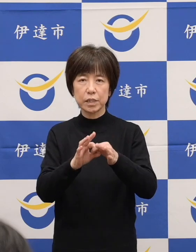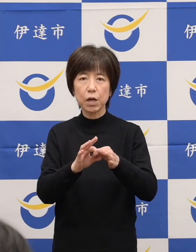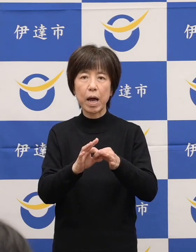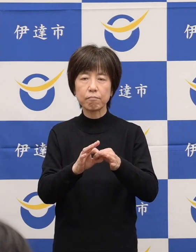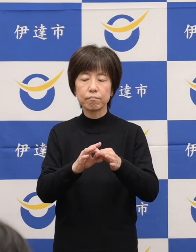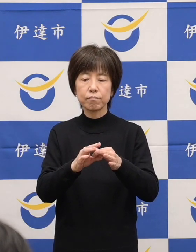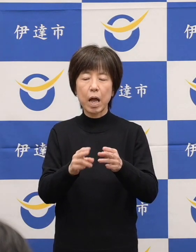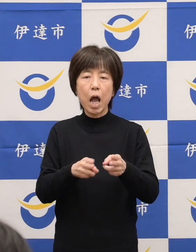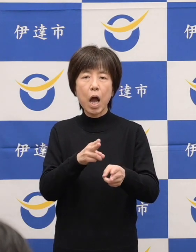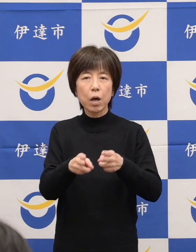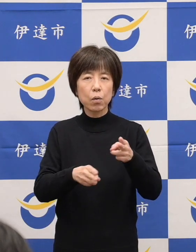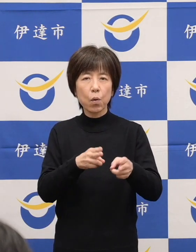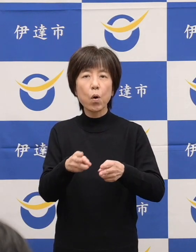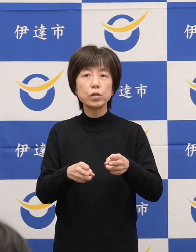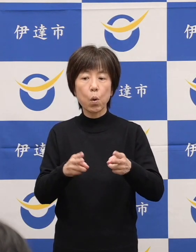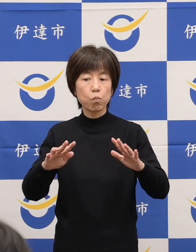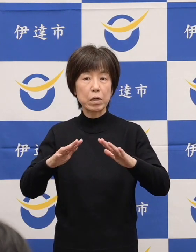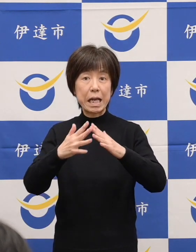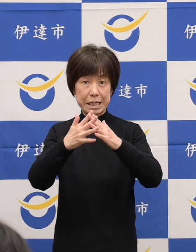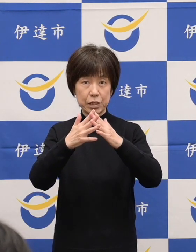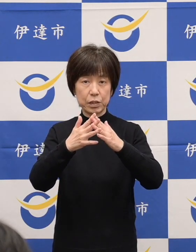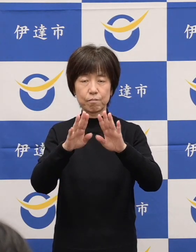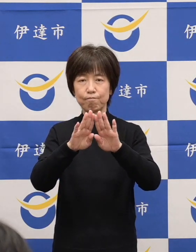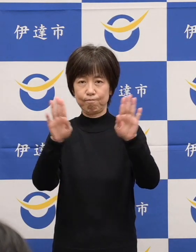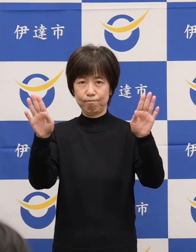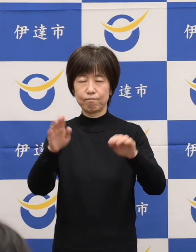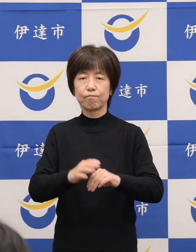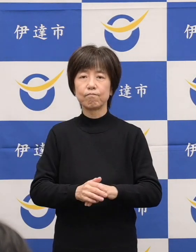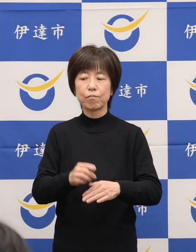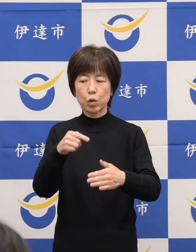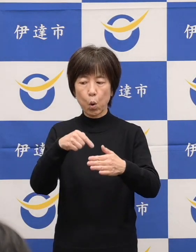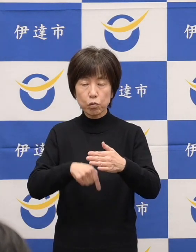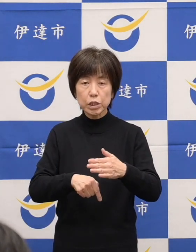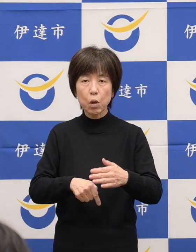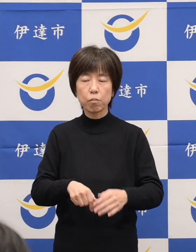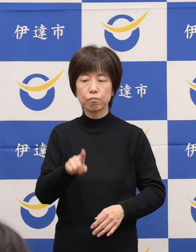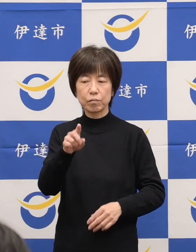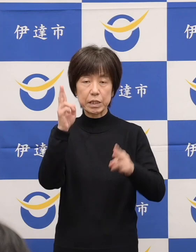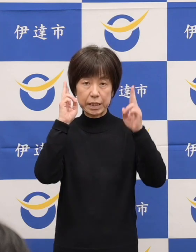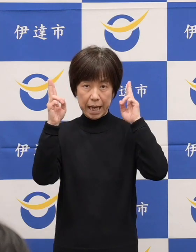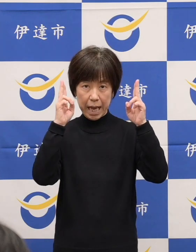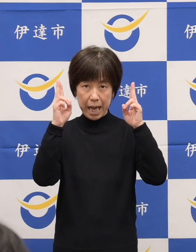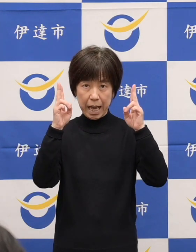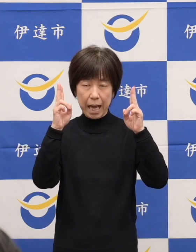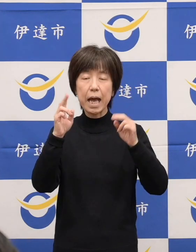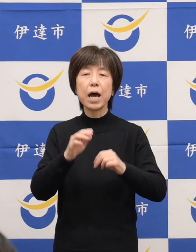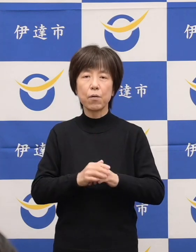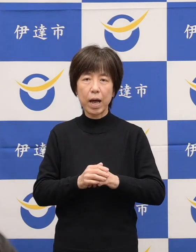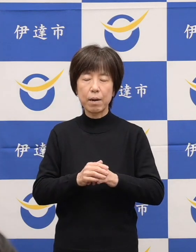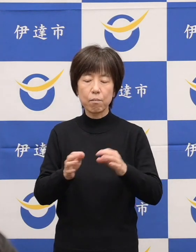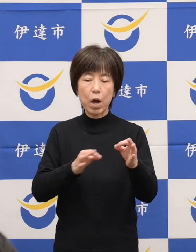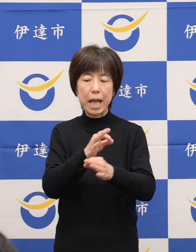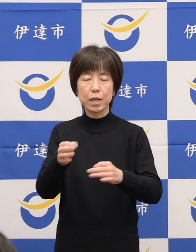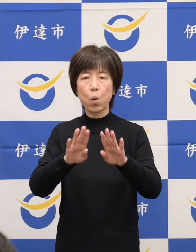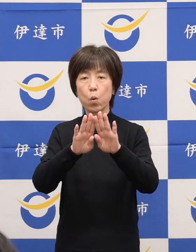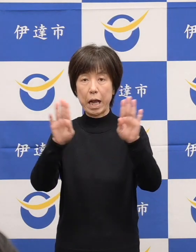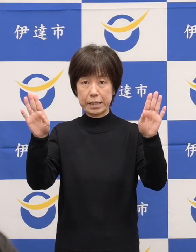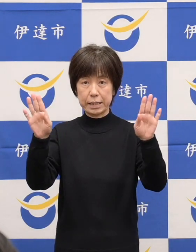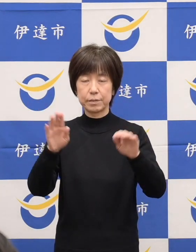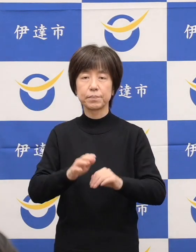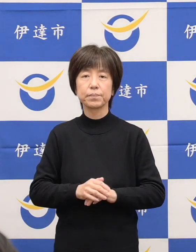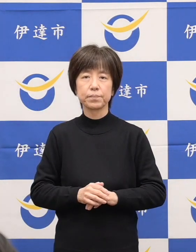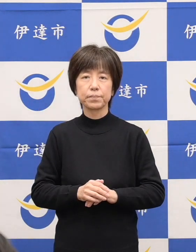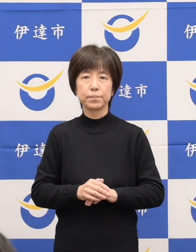が着手し、そのうち1社については営業を開始したところであります。さら